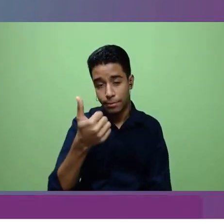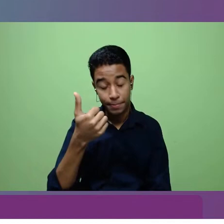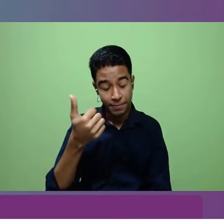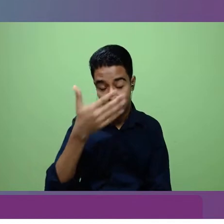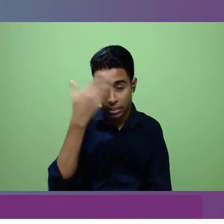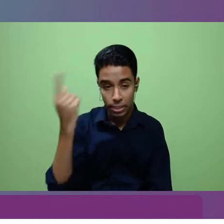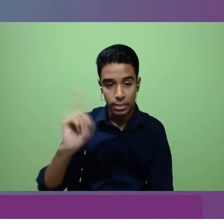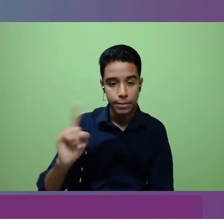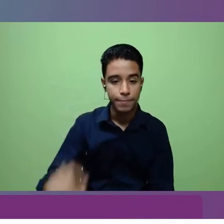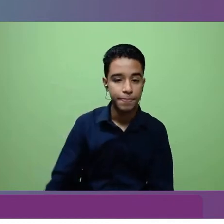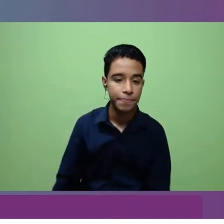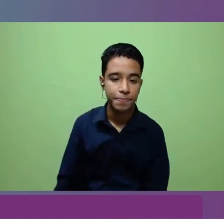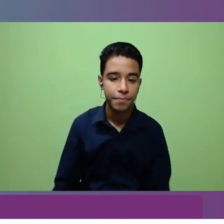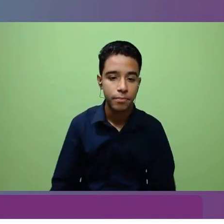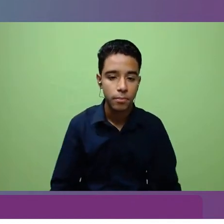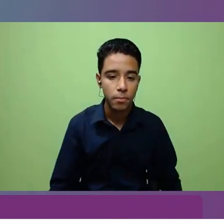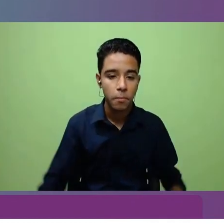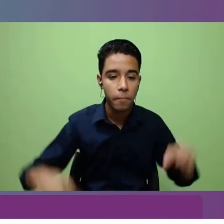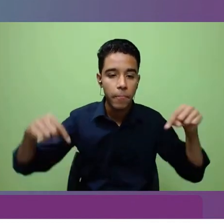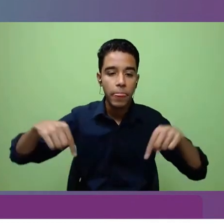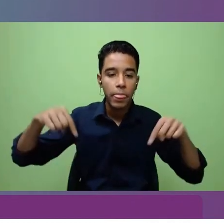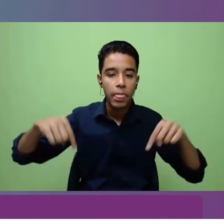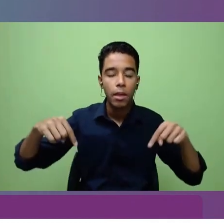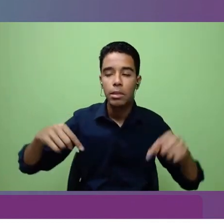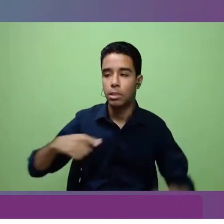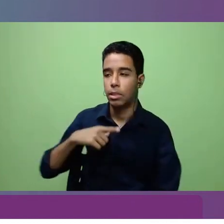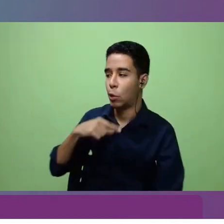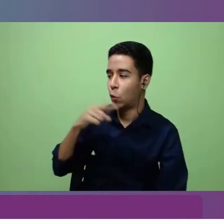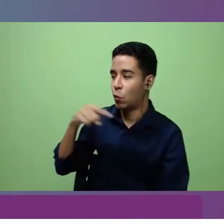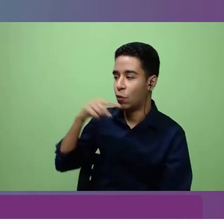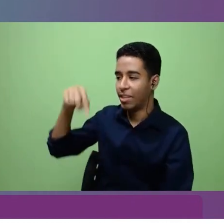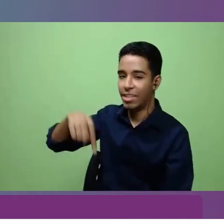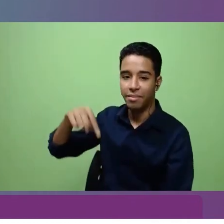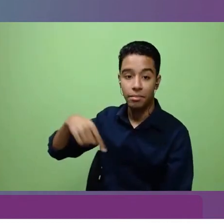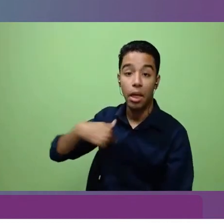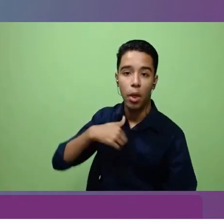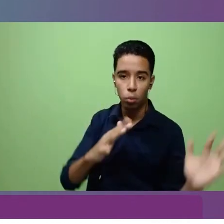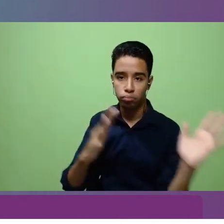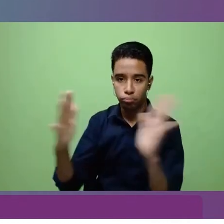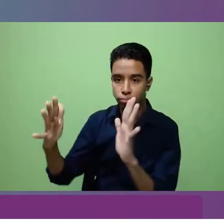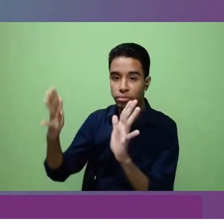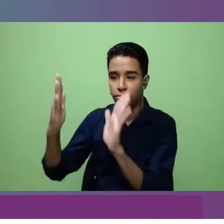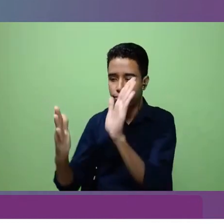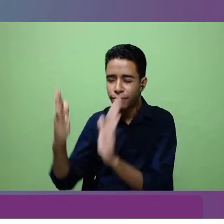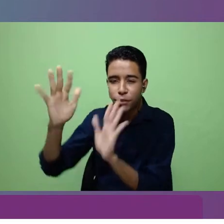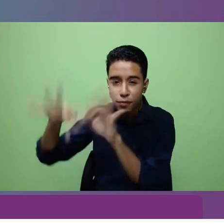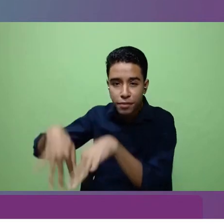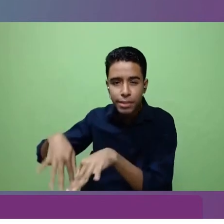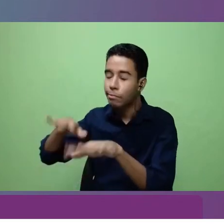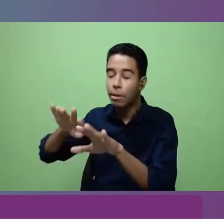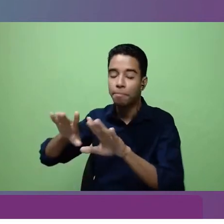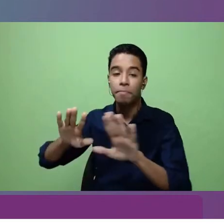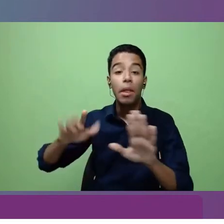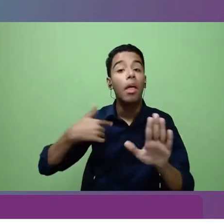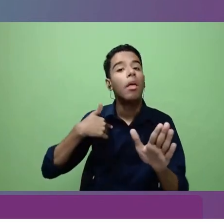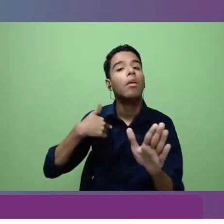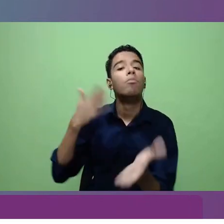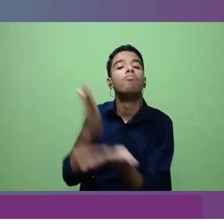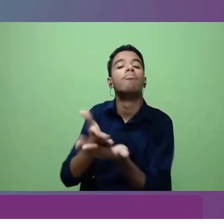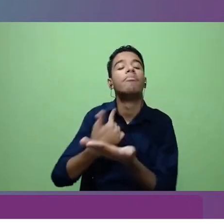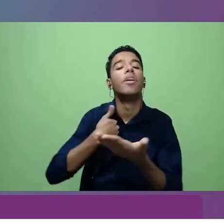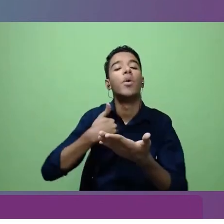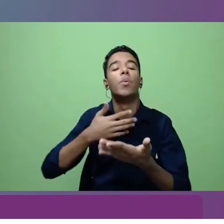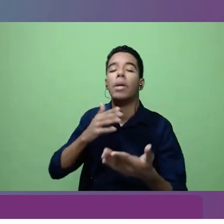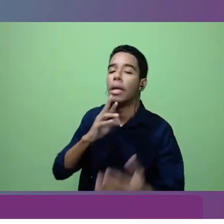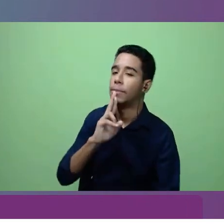Ah, tem uma dúvida aqui que é muito legal. Eu vou interromper a finalização só para te responder, Watfield. Por que